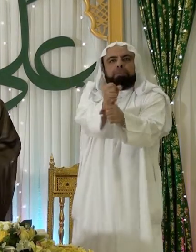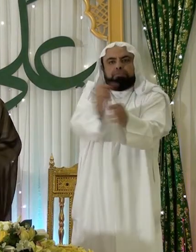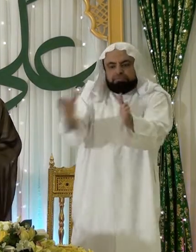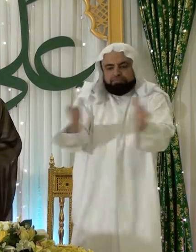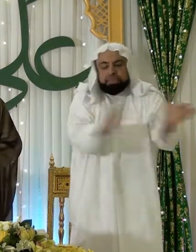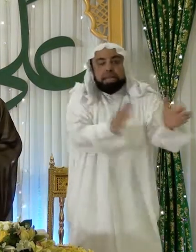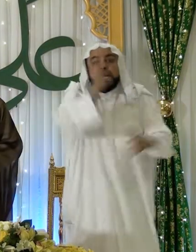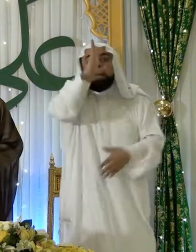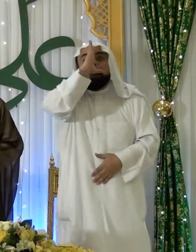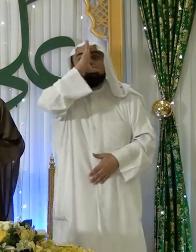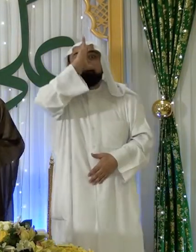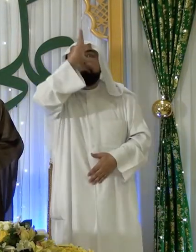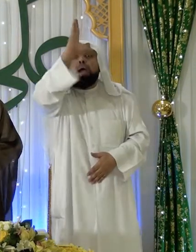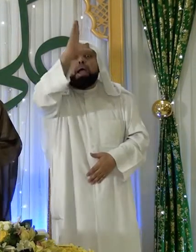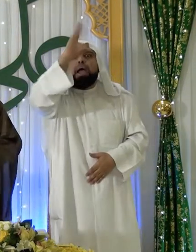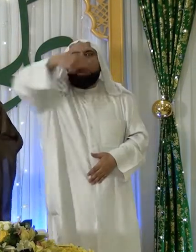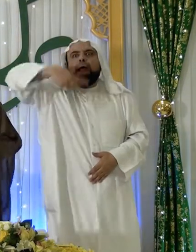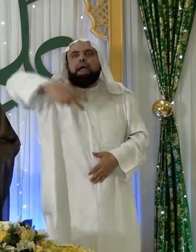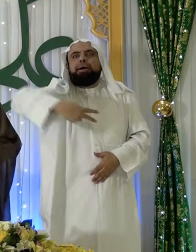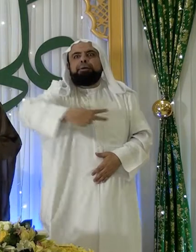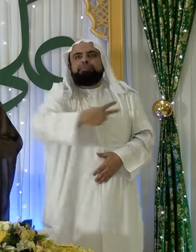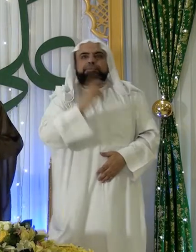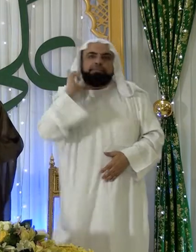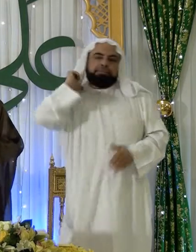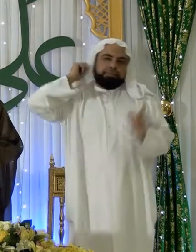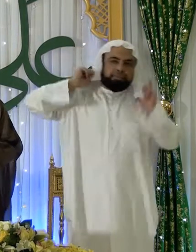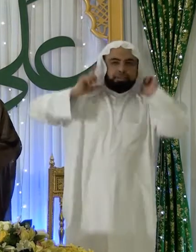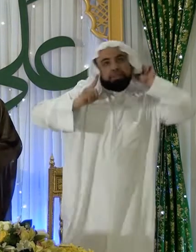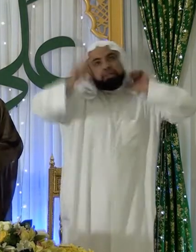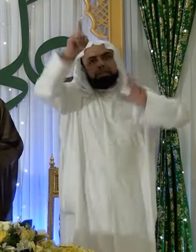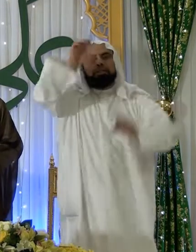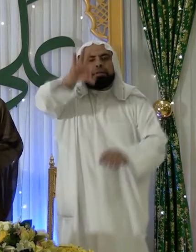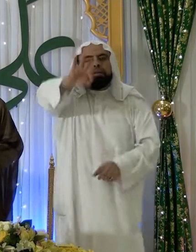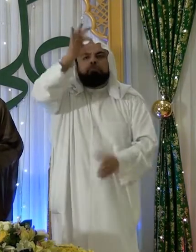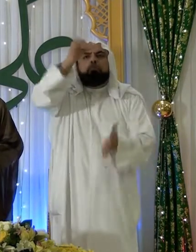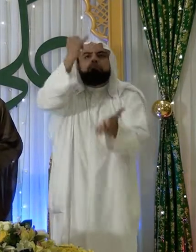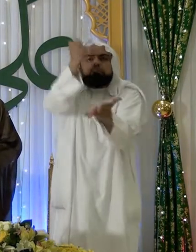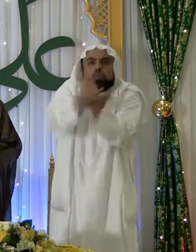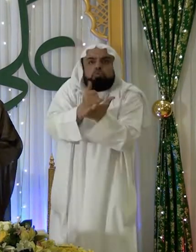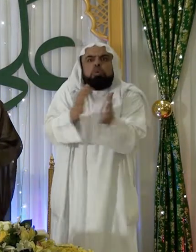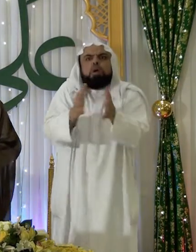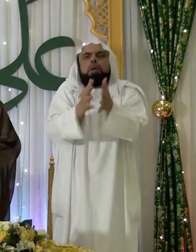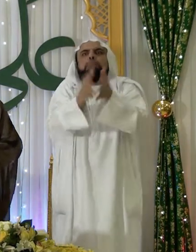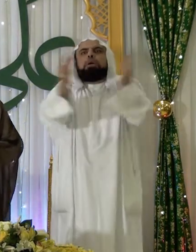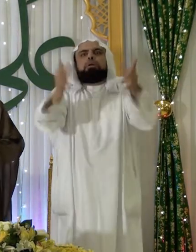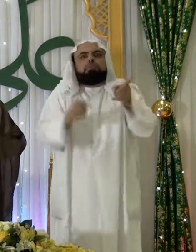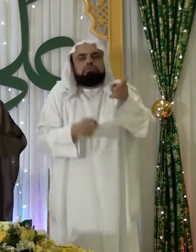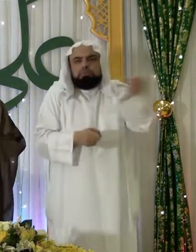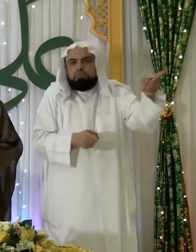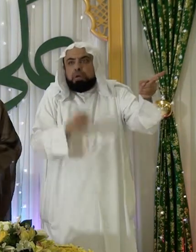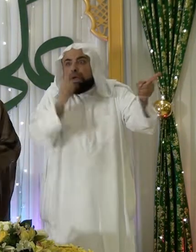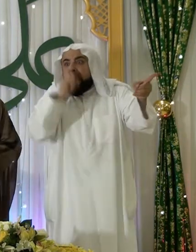الذي يريده الله أن يتولى هذه المسؤولية الكبرى لا